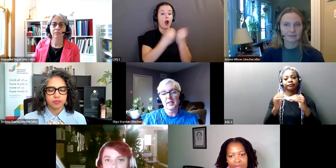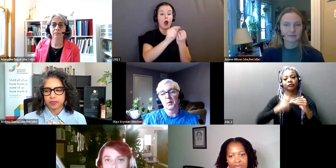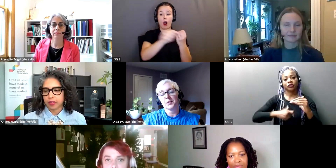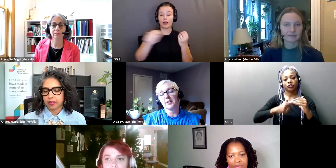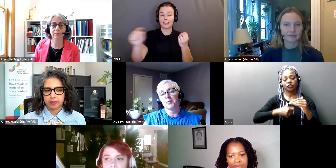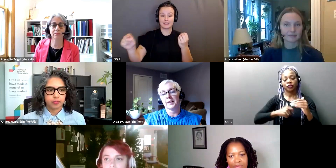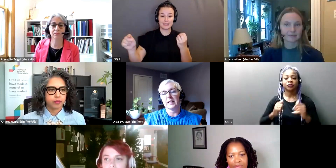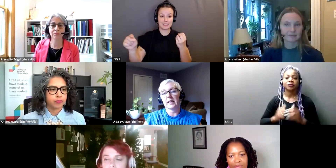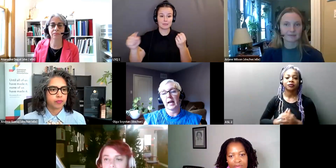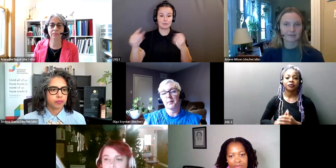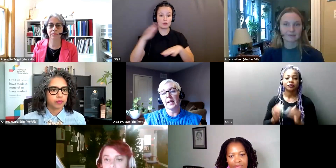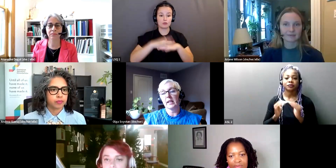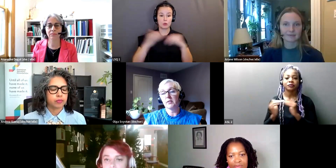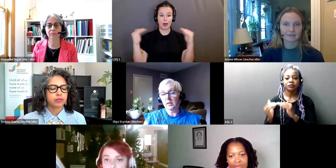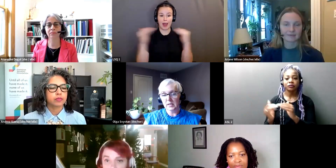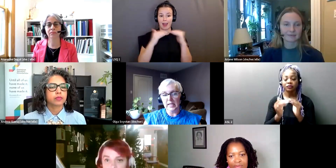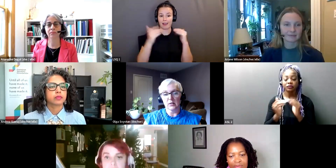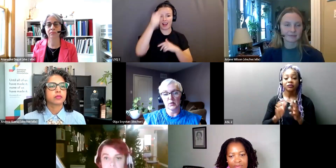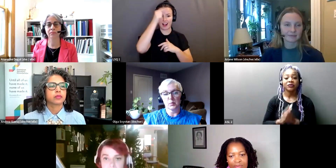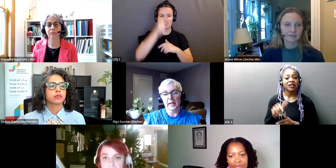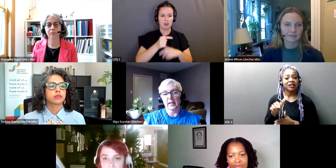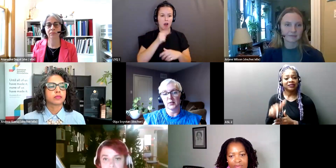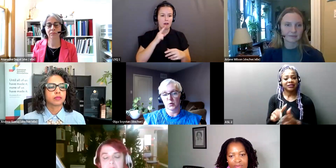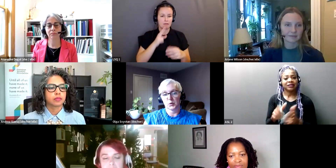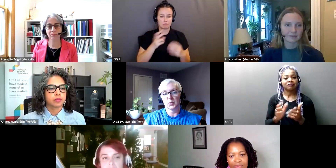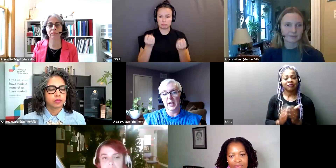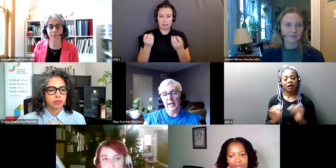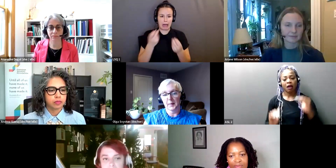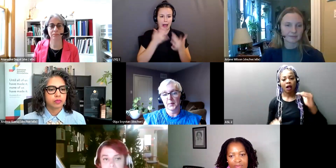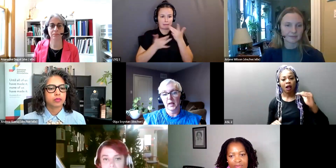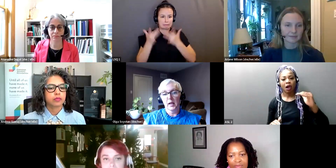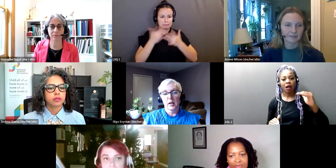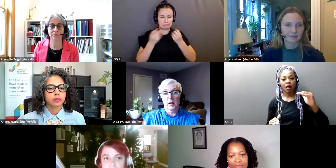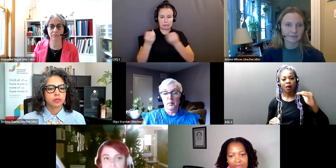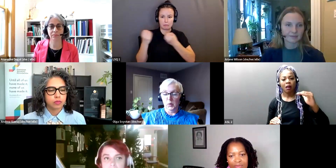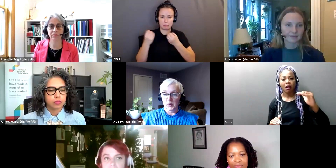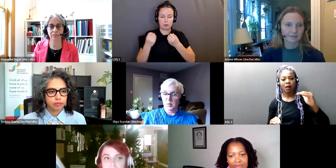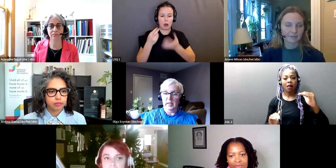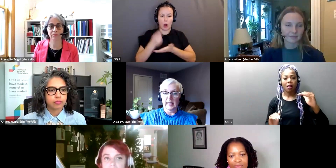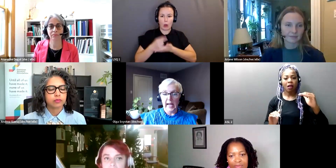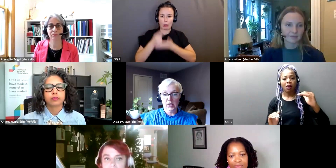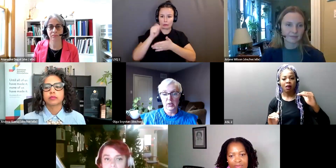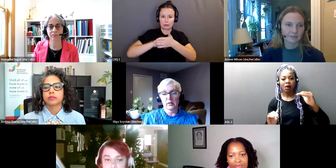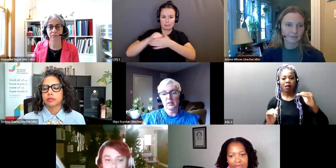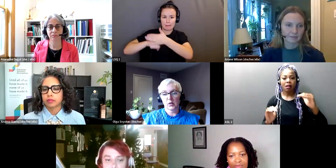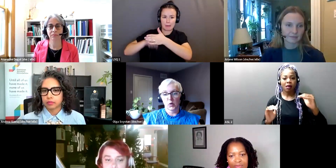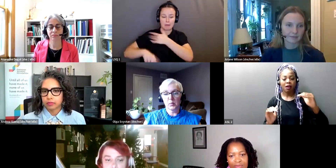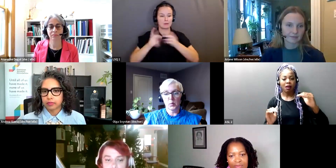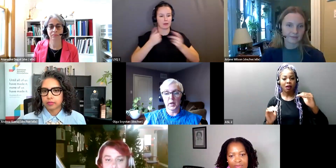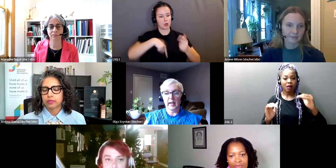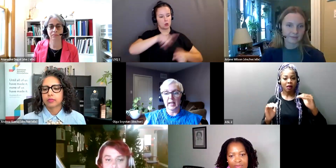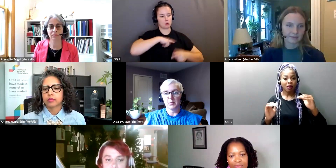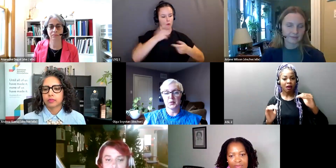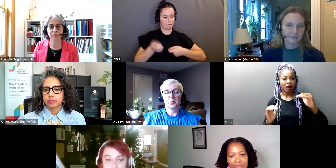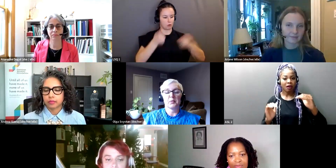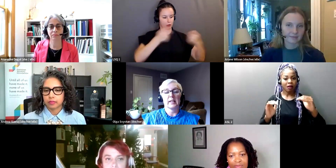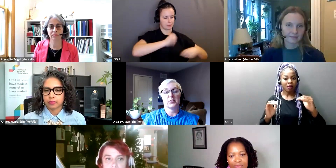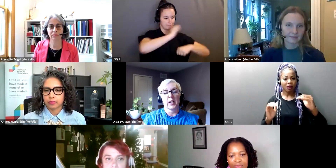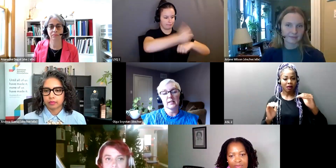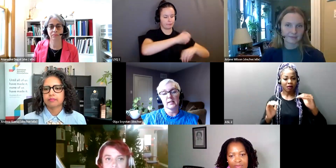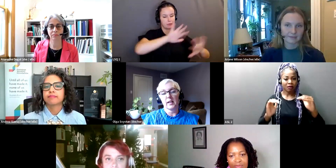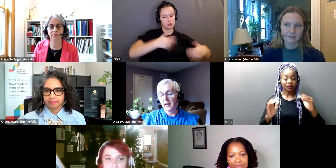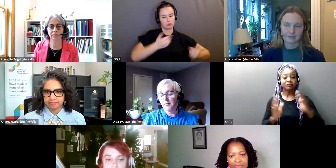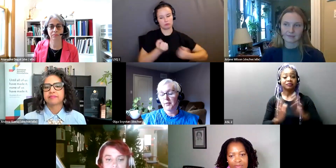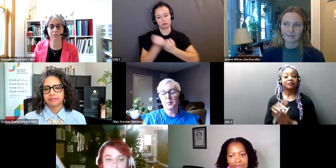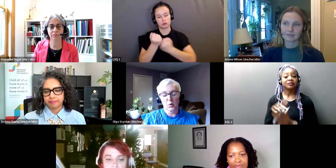qui travaillent sur l'égalité des genres. La Fondation a pu combler des lacunes en matière de financement et nous continuons à faire ce travail aujourd'hui.